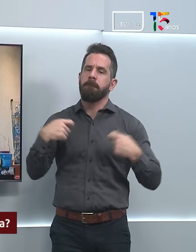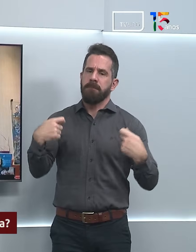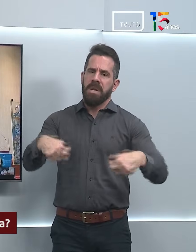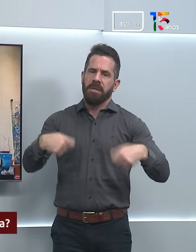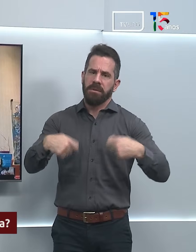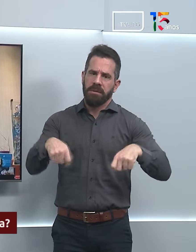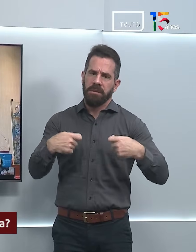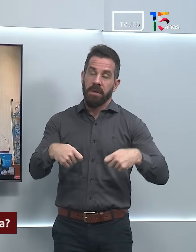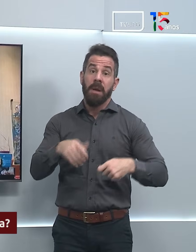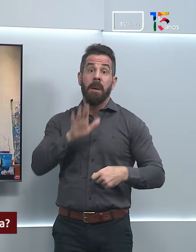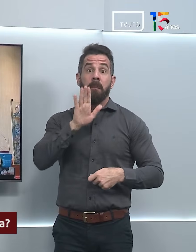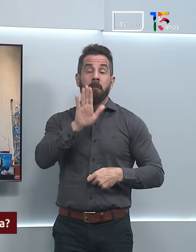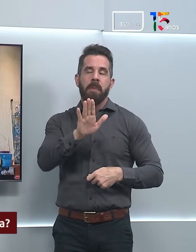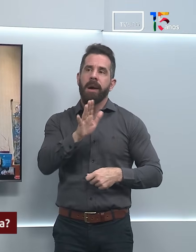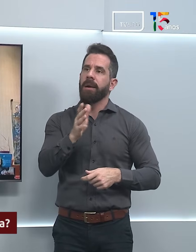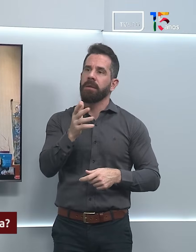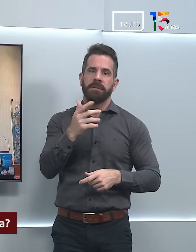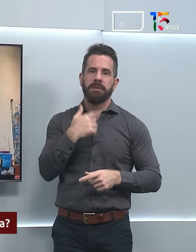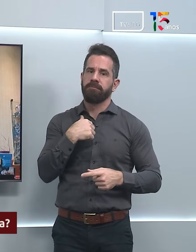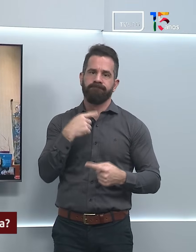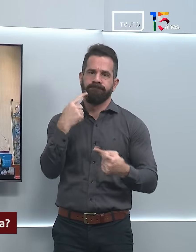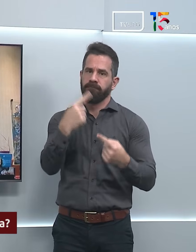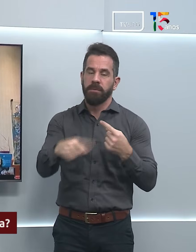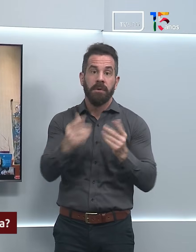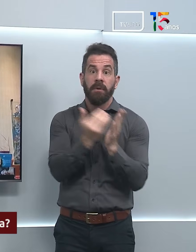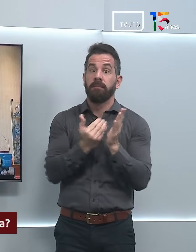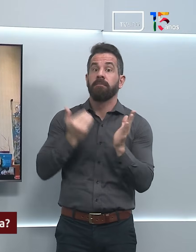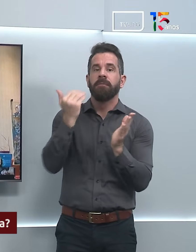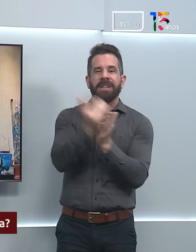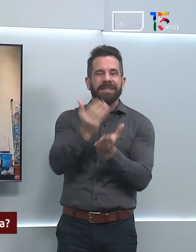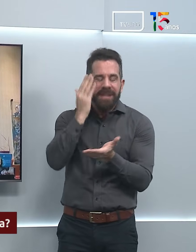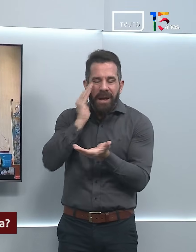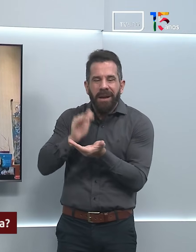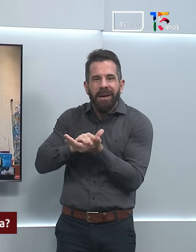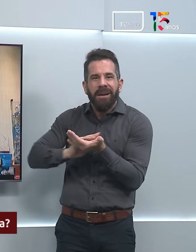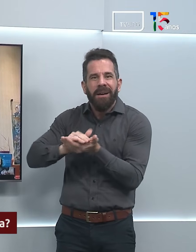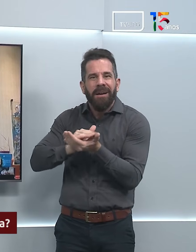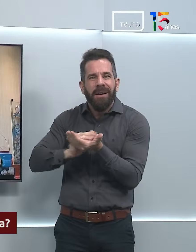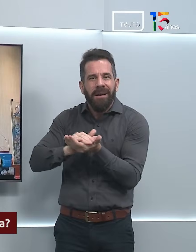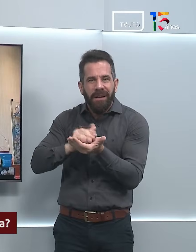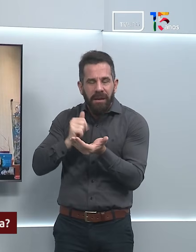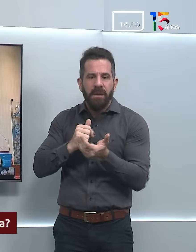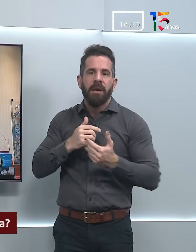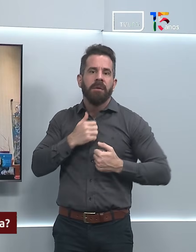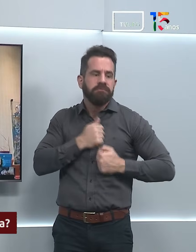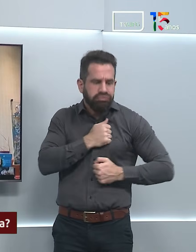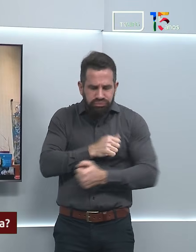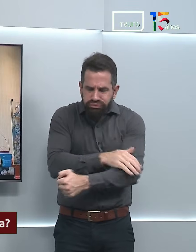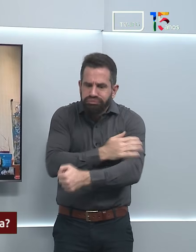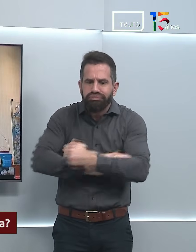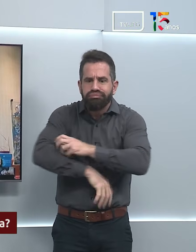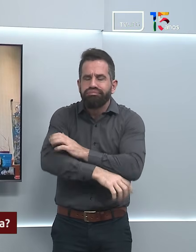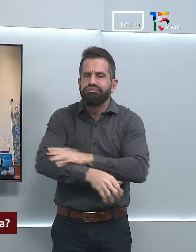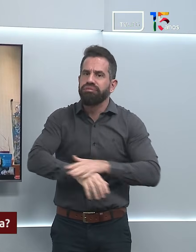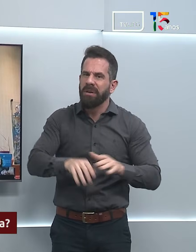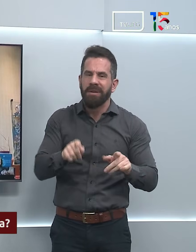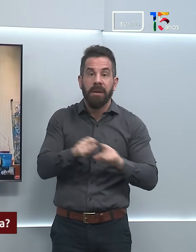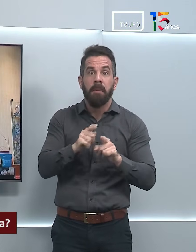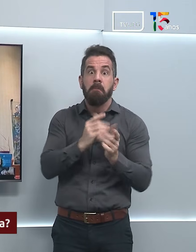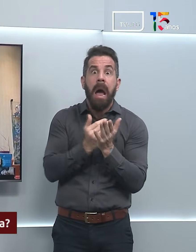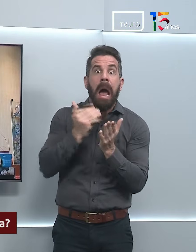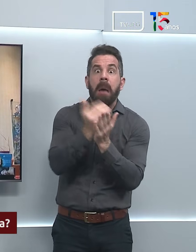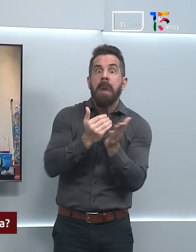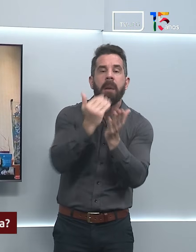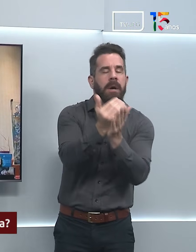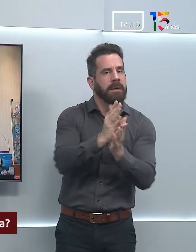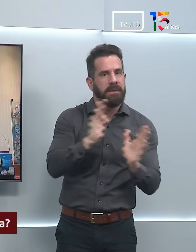o excesso, por exemplo, de sabonetes e de água muito quente, porque a condição do nosso ar